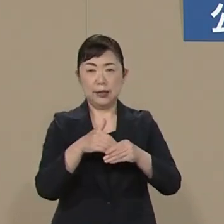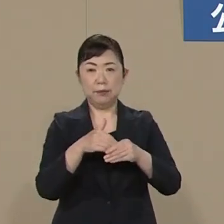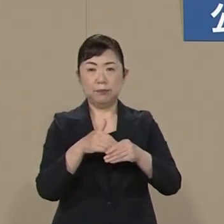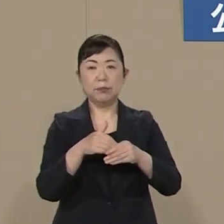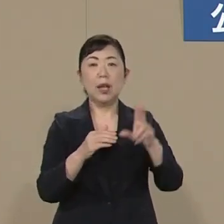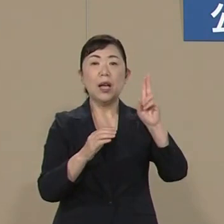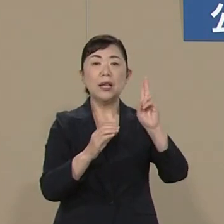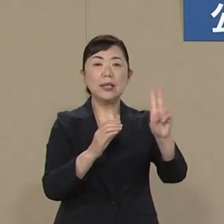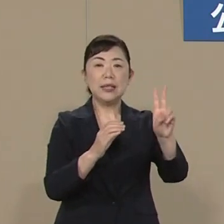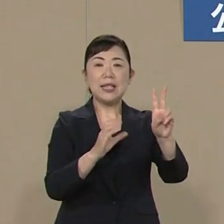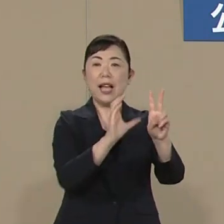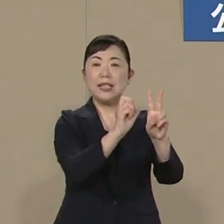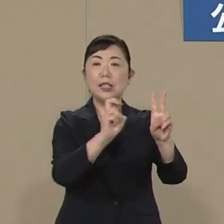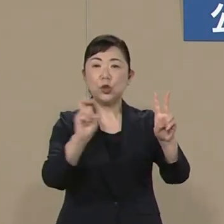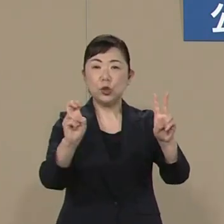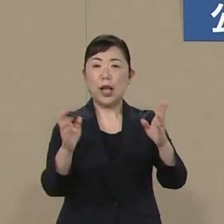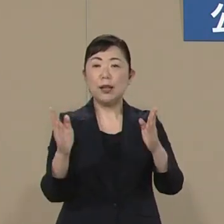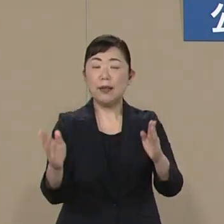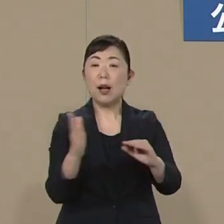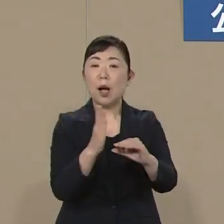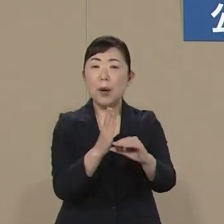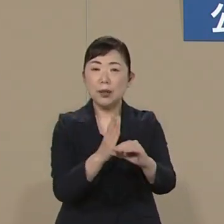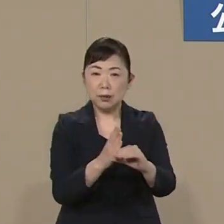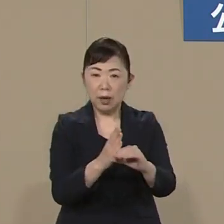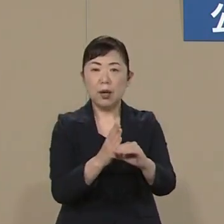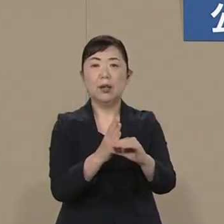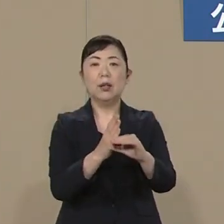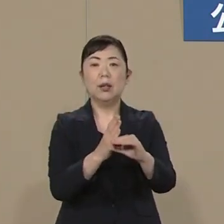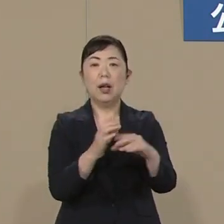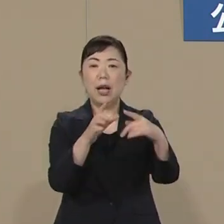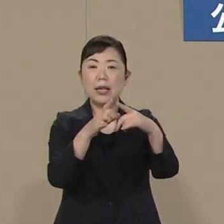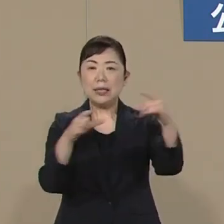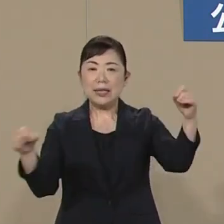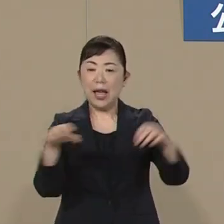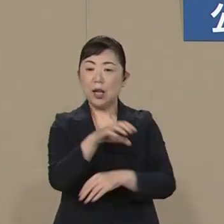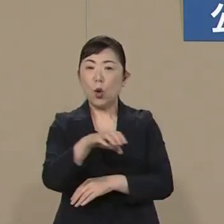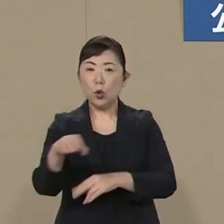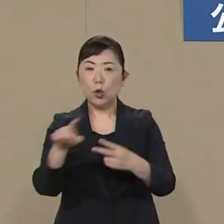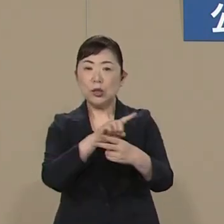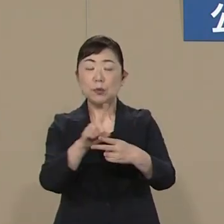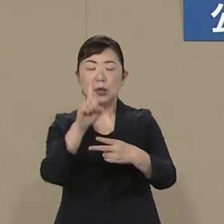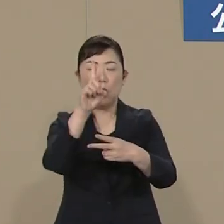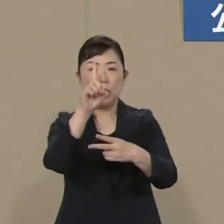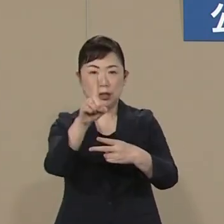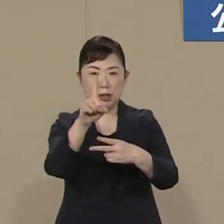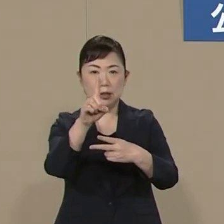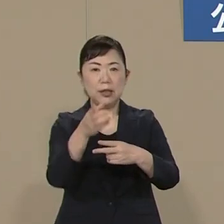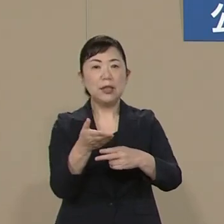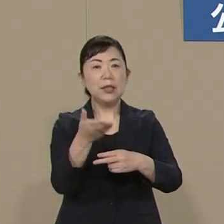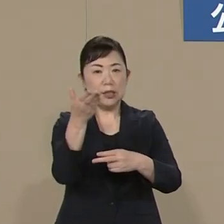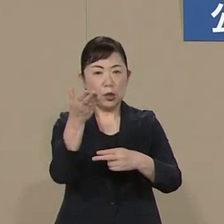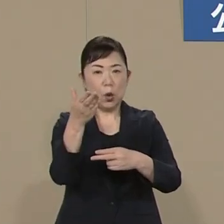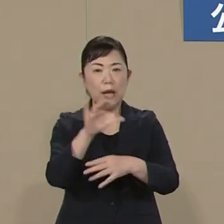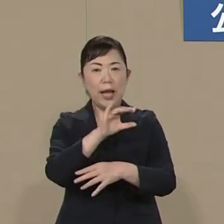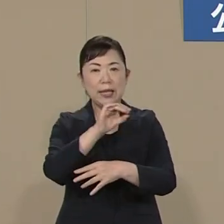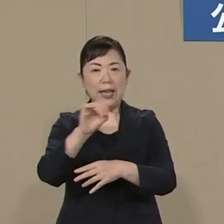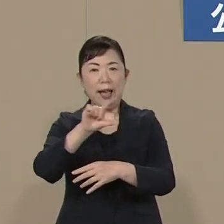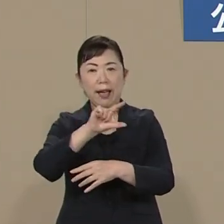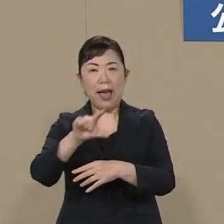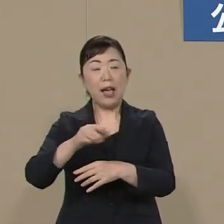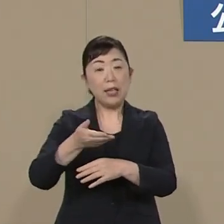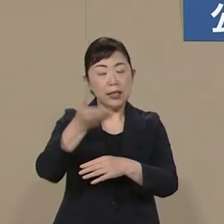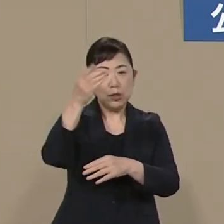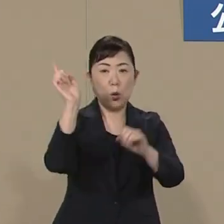2020年代半ばには47都道府県の半数以上で1000円以上へ引き上げ